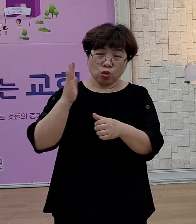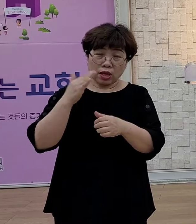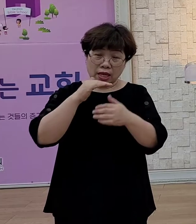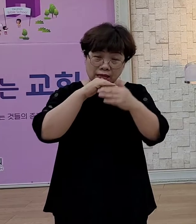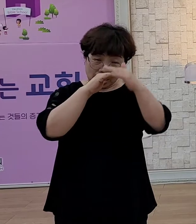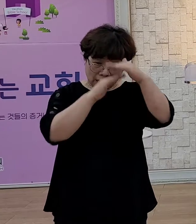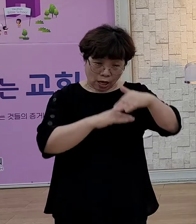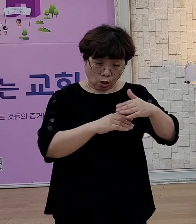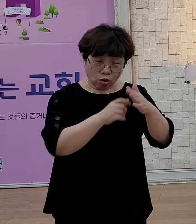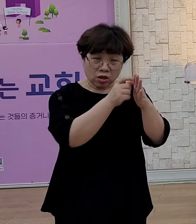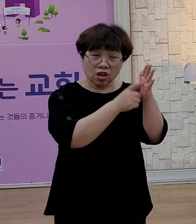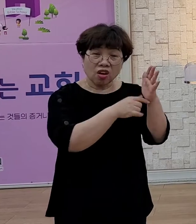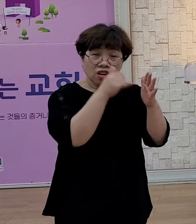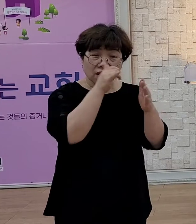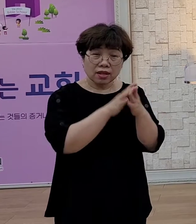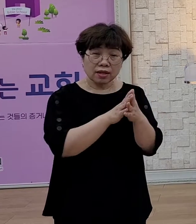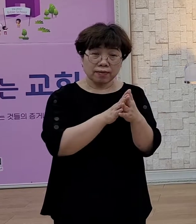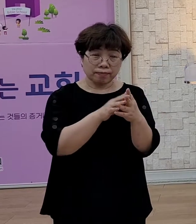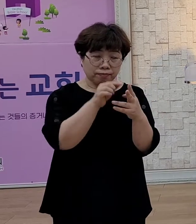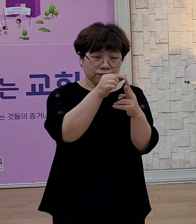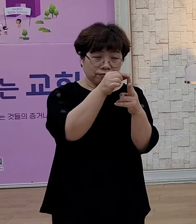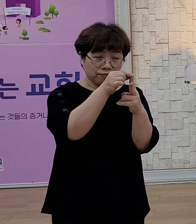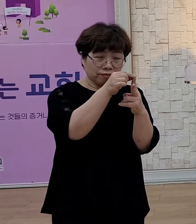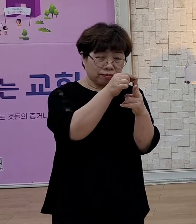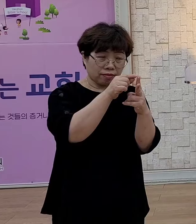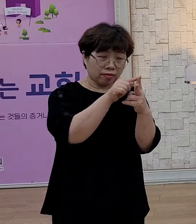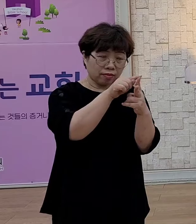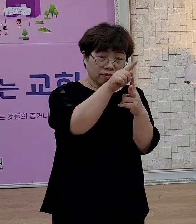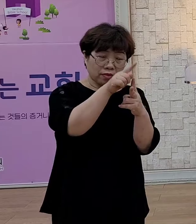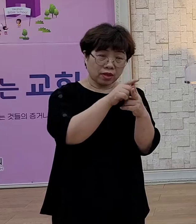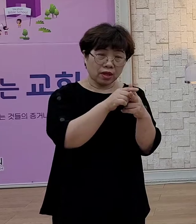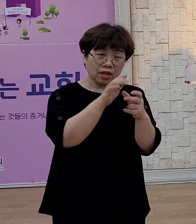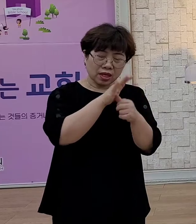뭐라고 어떻게 참아야 되느냐? 하나는 주께서